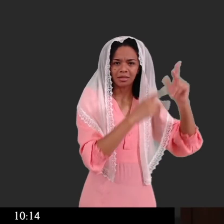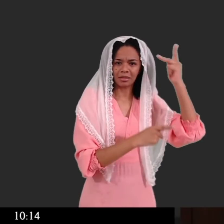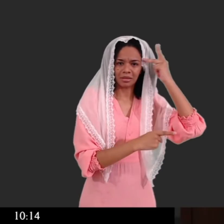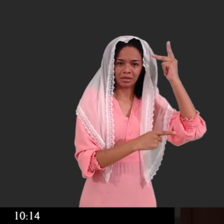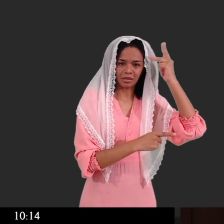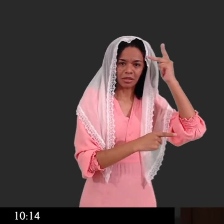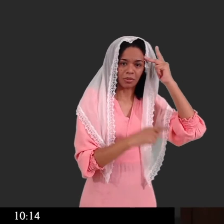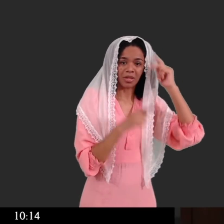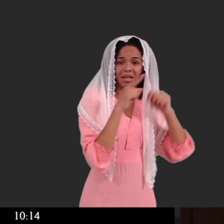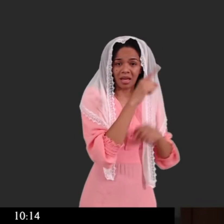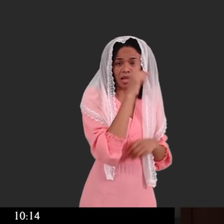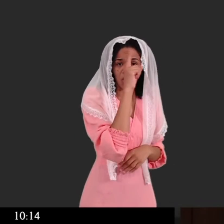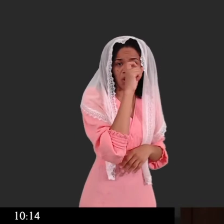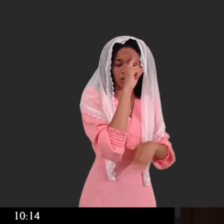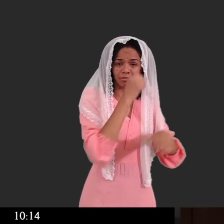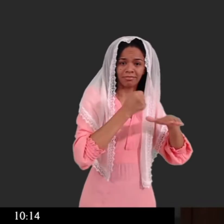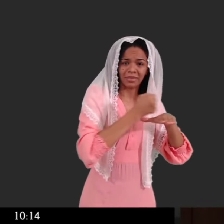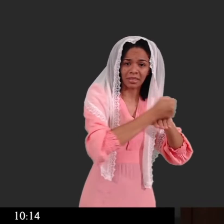está hospitalizado com pneumonia.